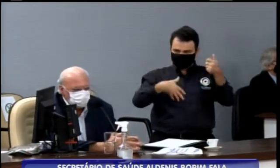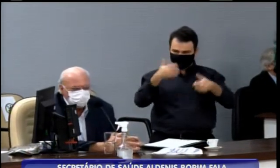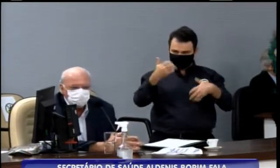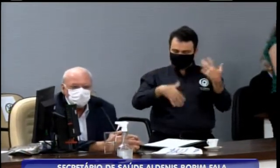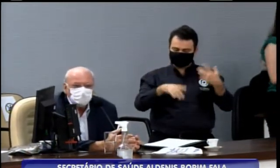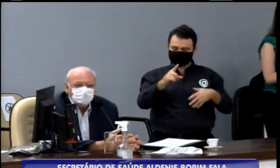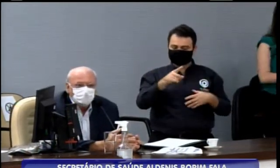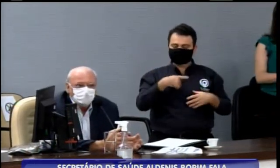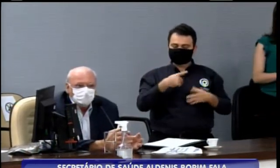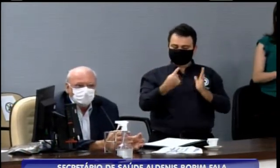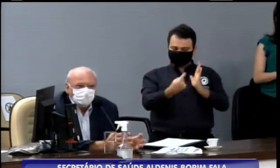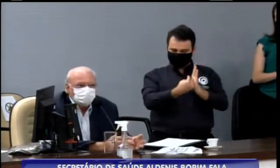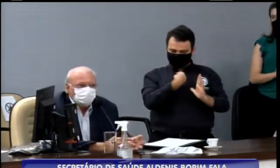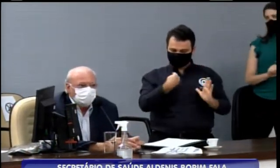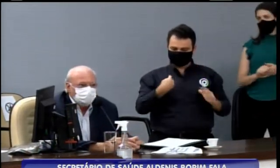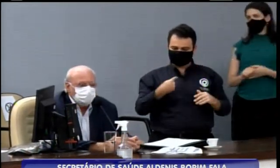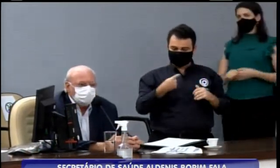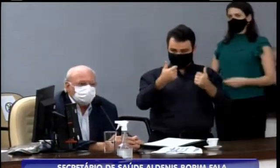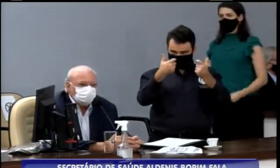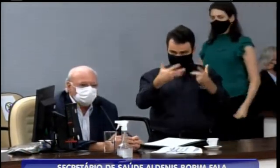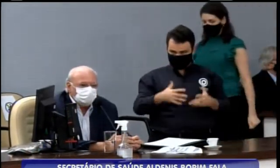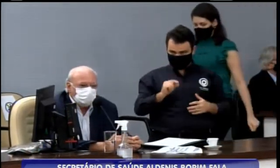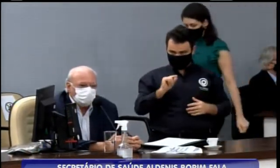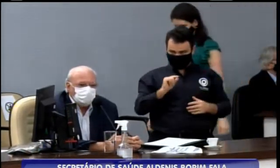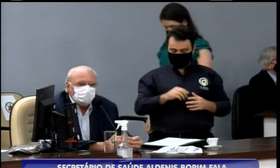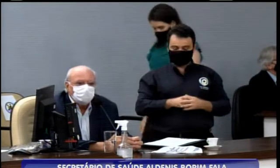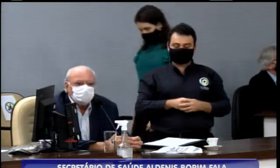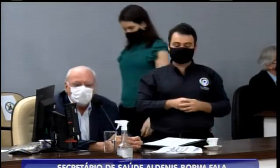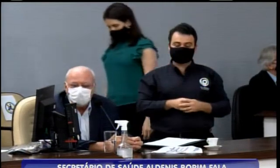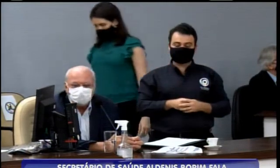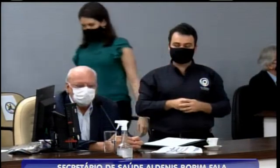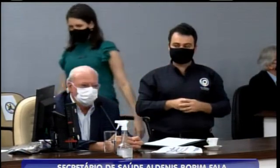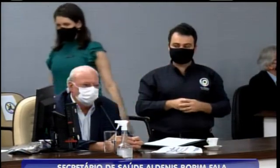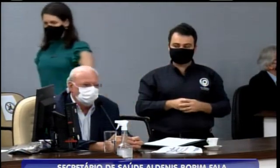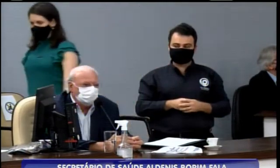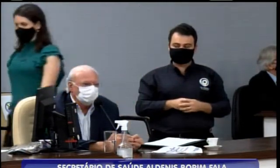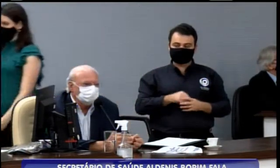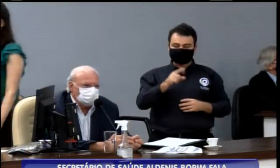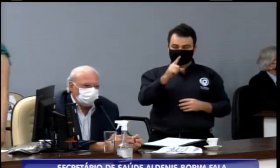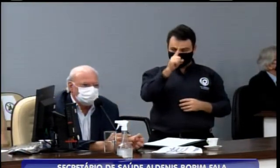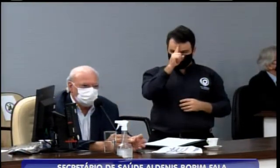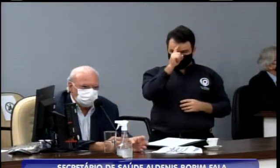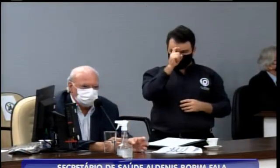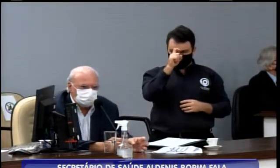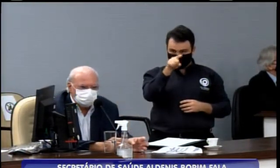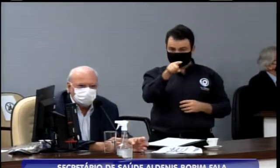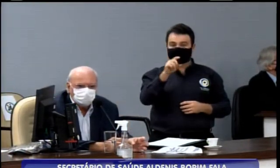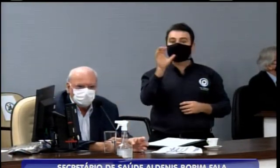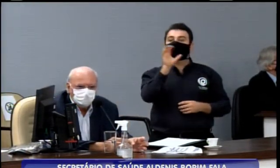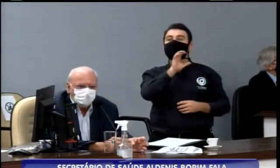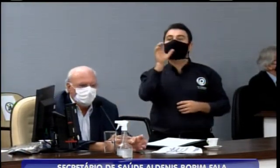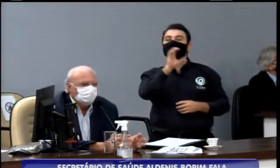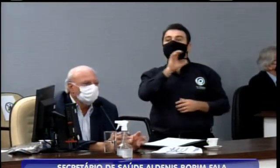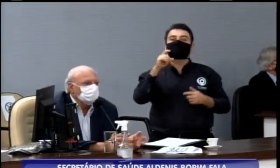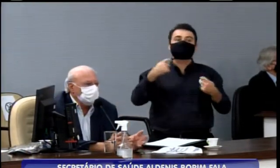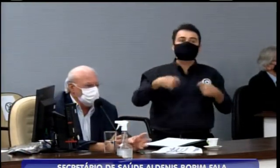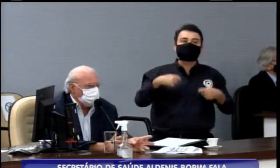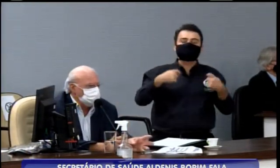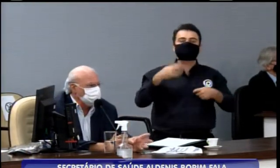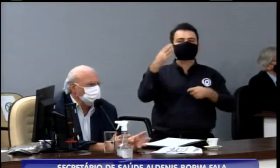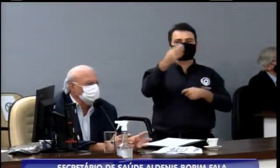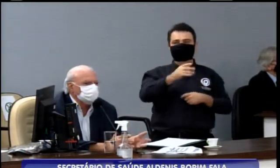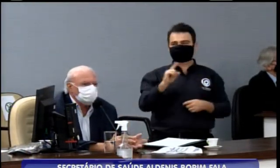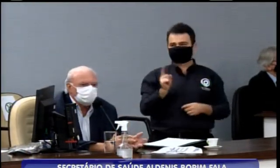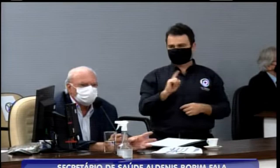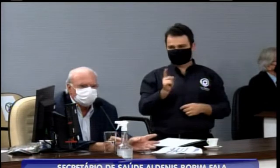para a gente. É o seguinte, esse hospital não vai atender urgência e emergência. Por que não?